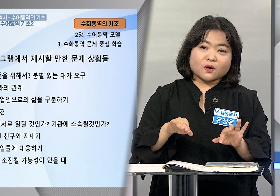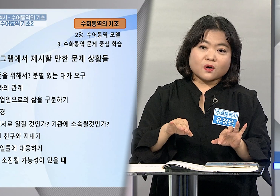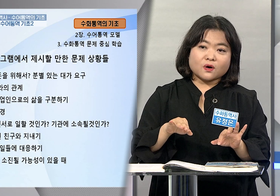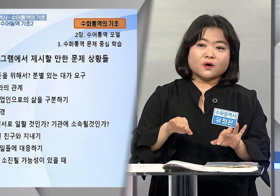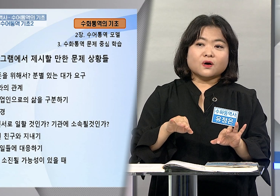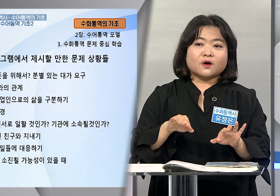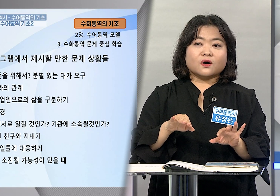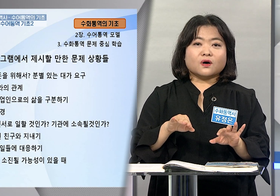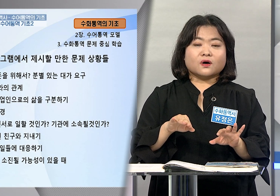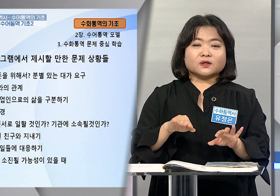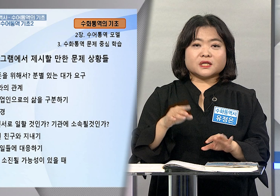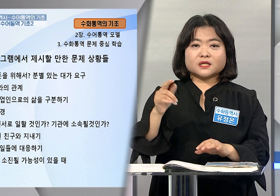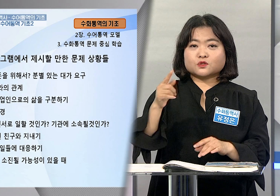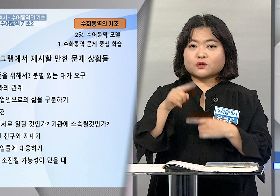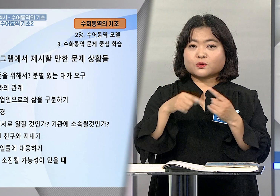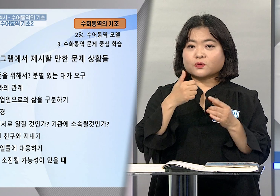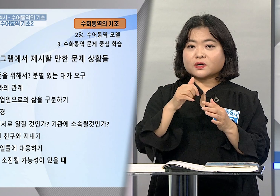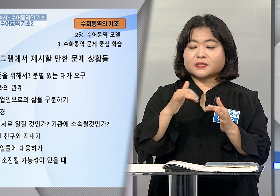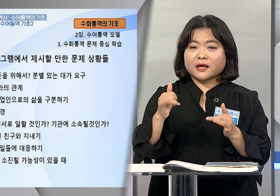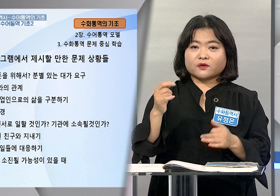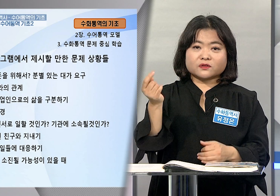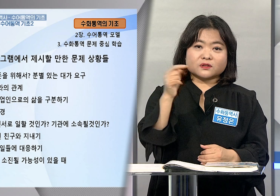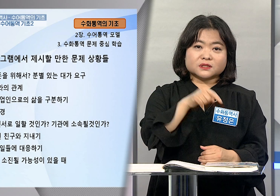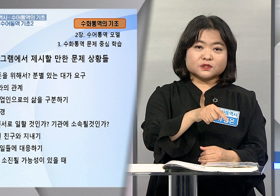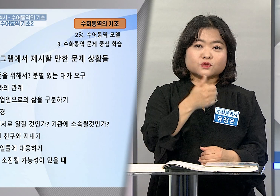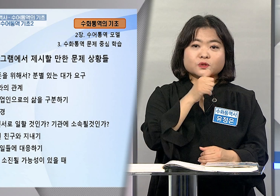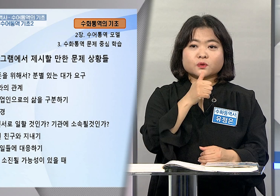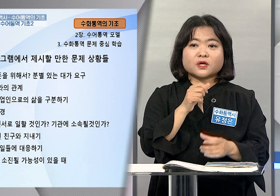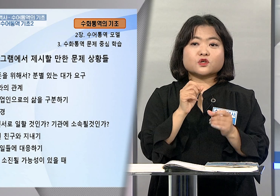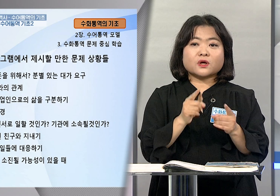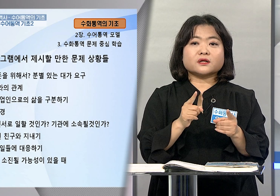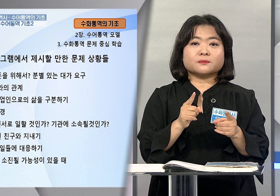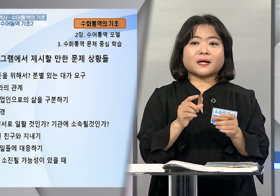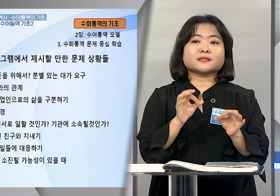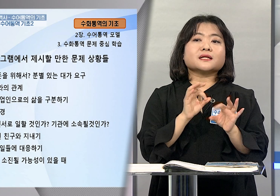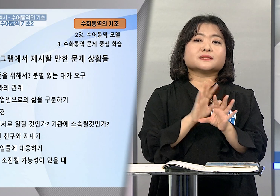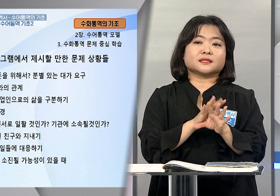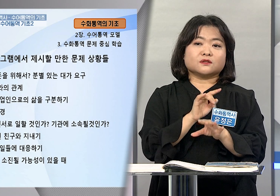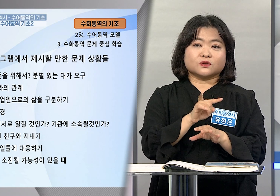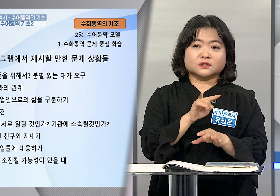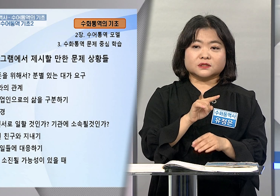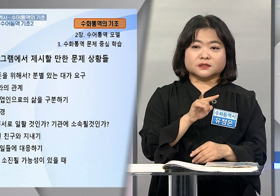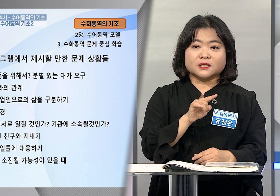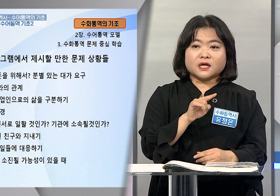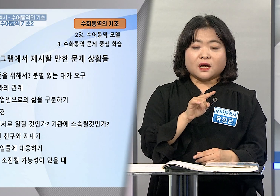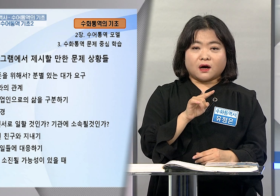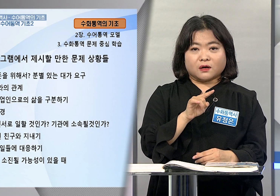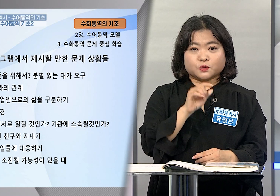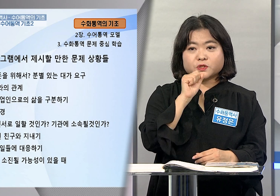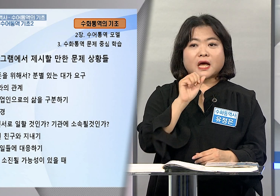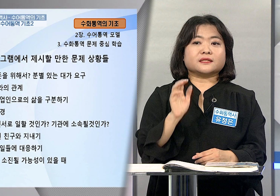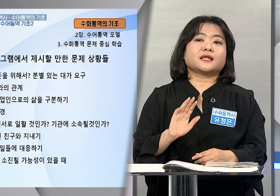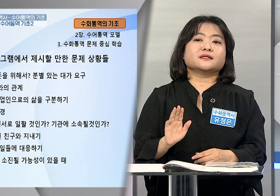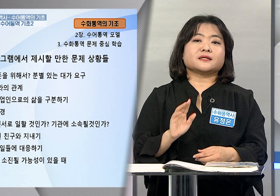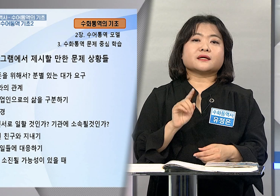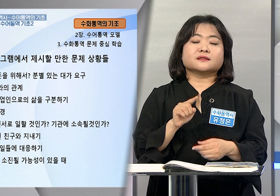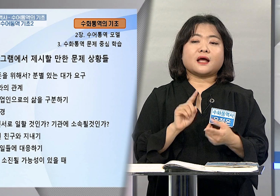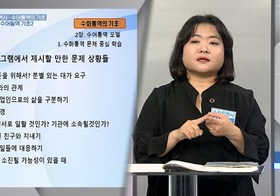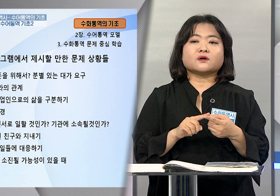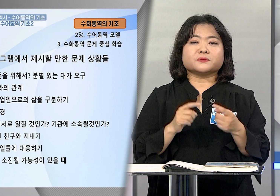간섭해서 이 수화통역사의 어떤 그 수화통역 기회를 박탈시키는 거는 좋지 않다는 얘기를 하는 겁니다.